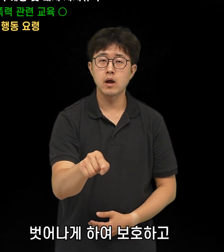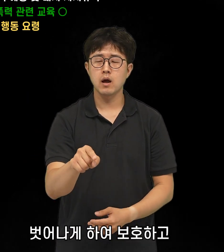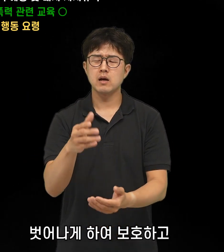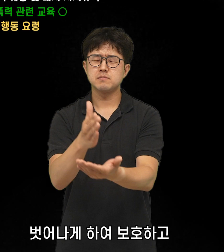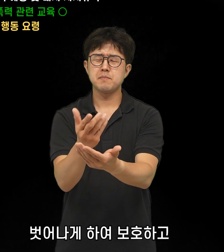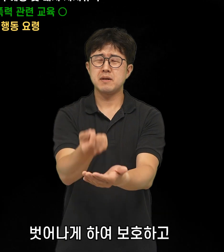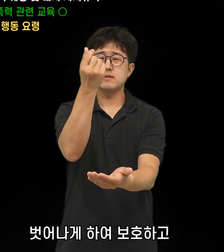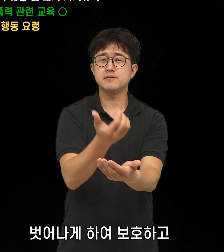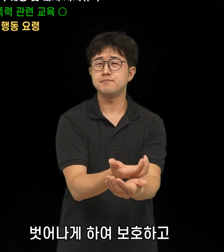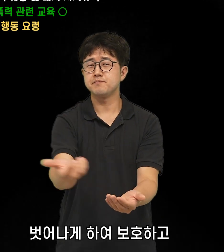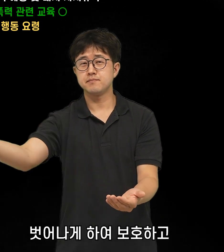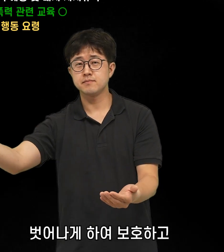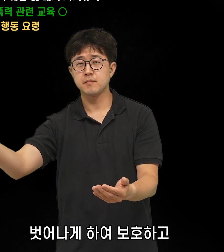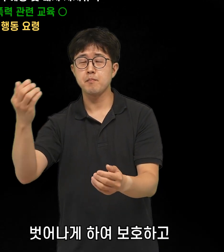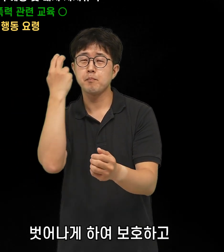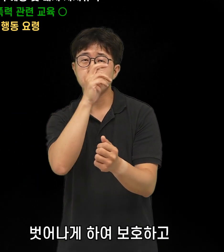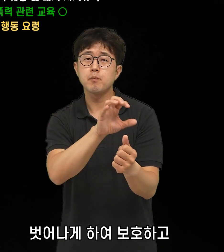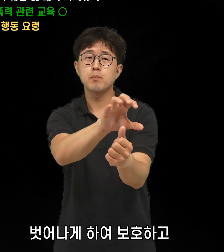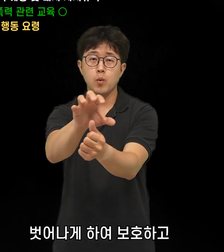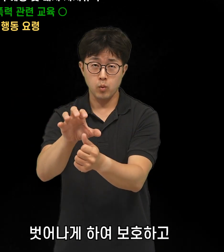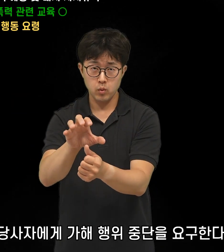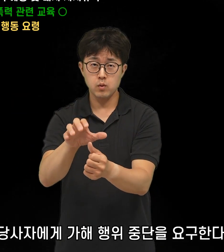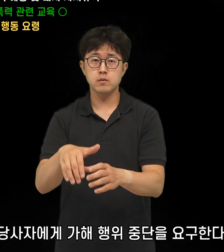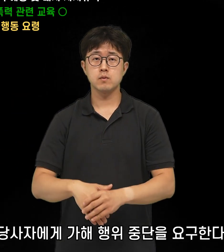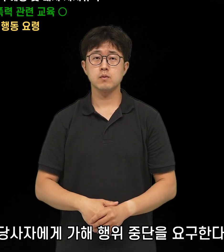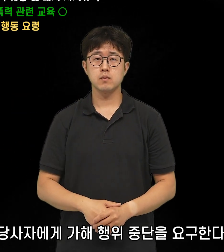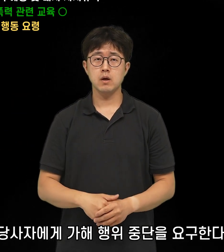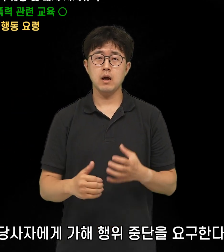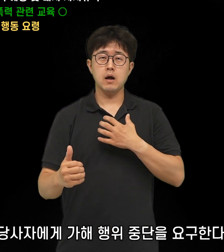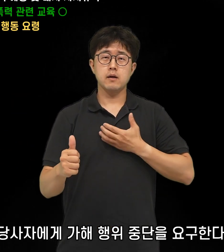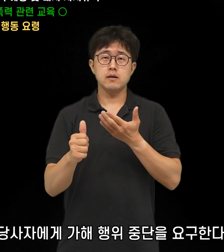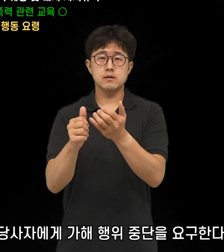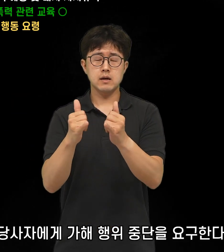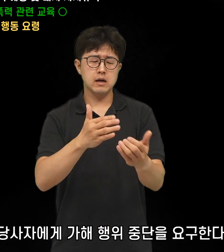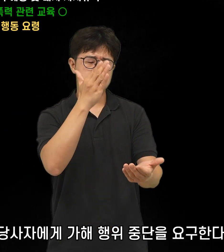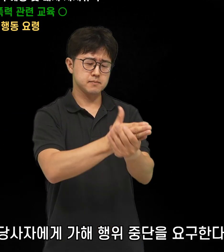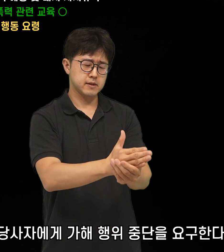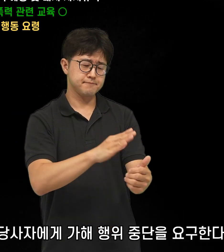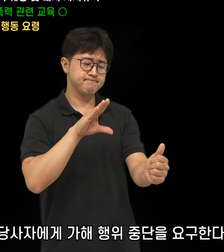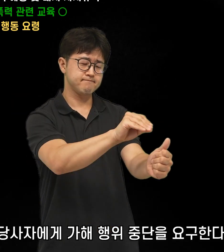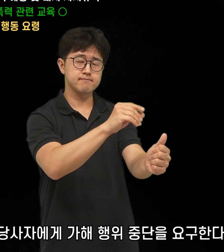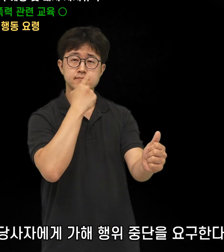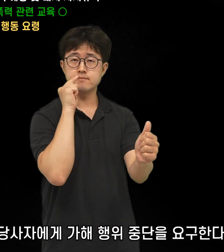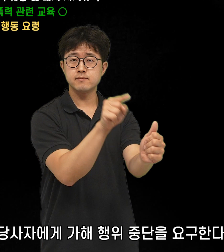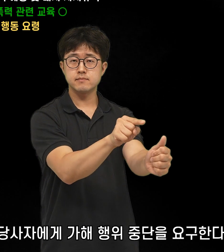하여 보호하고 가해 당사자에게 가해 행위 중단을 요구한다.